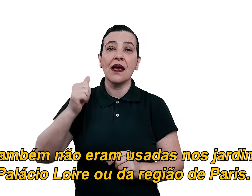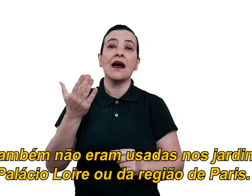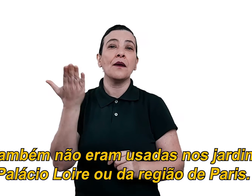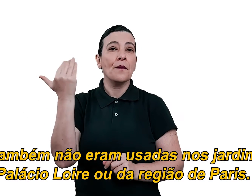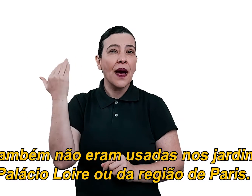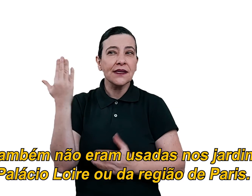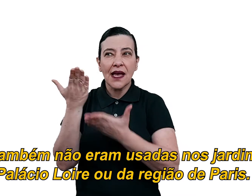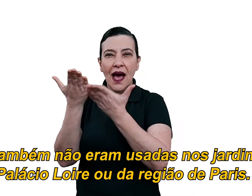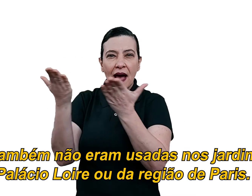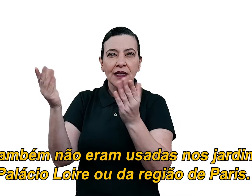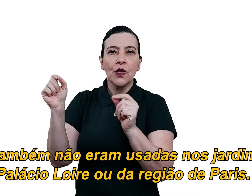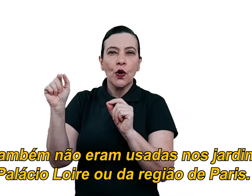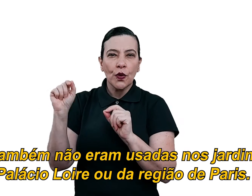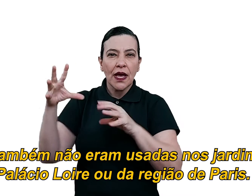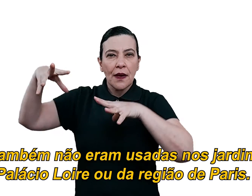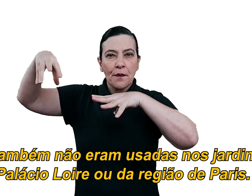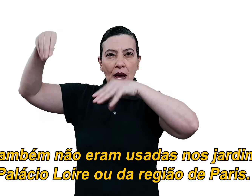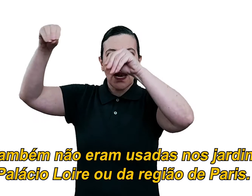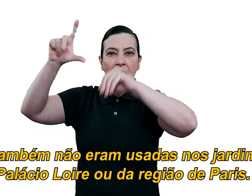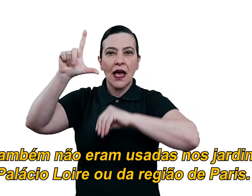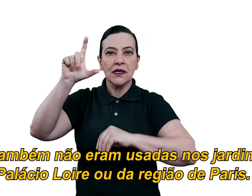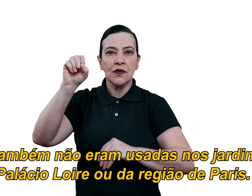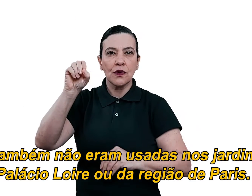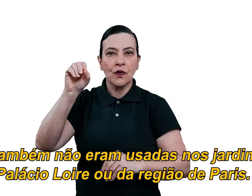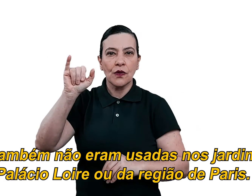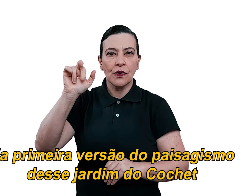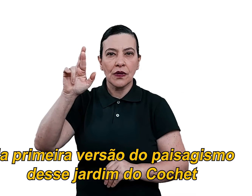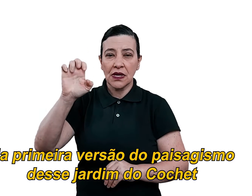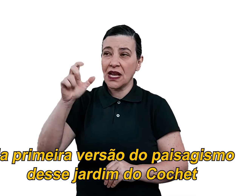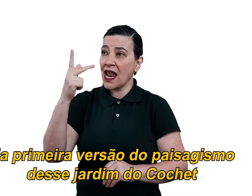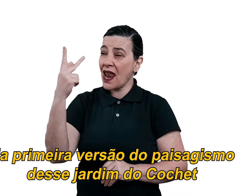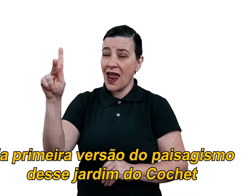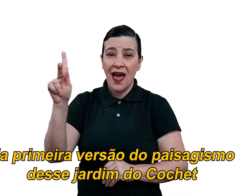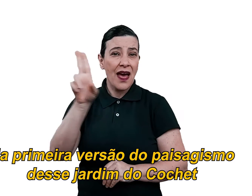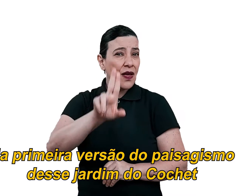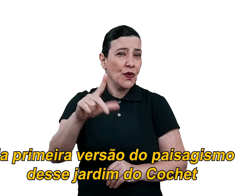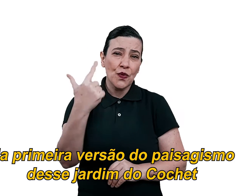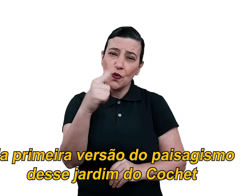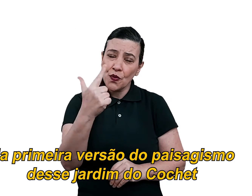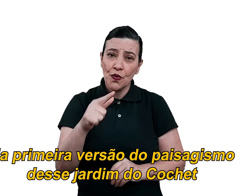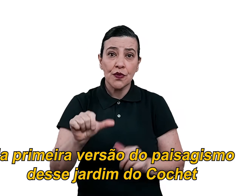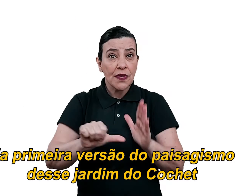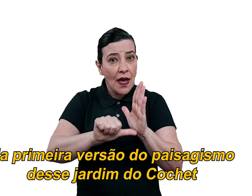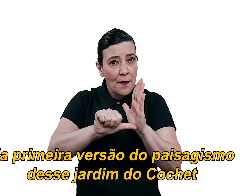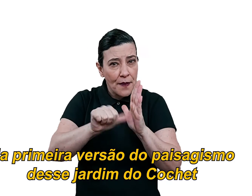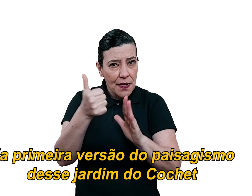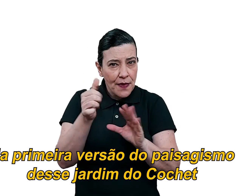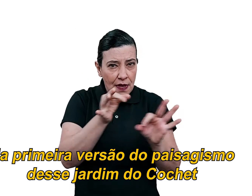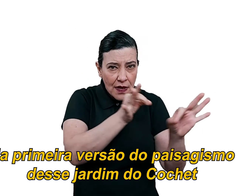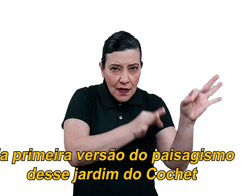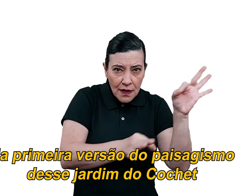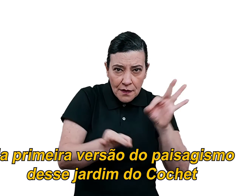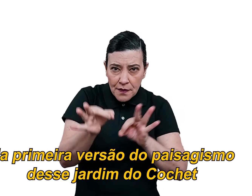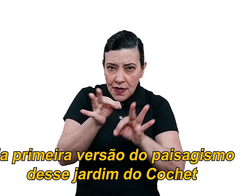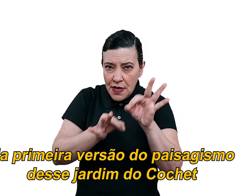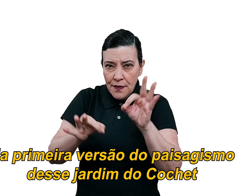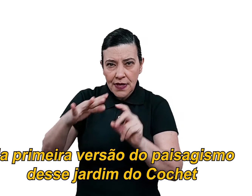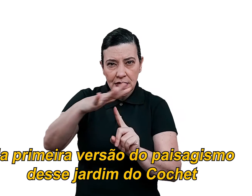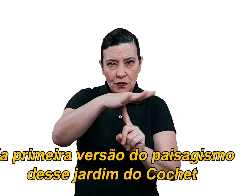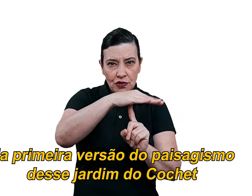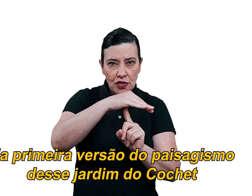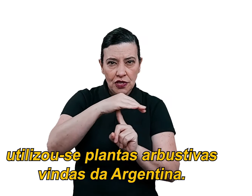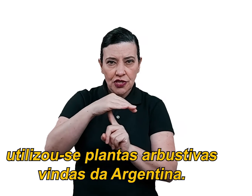dos palácios do Loire ou da região de Paris. Na primeira versão do paisagismo desse jardim